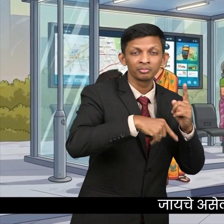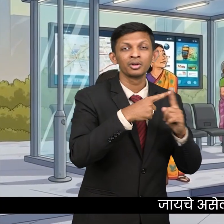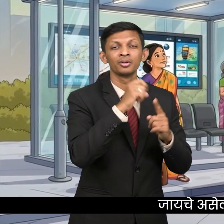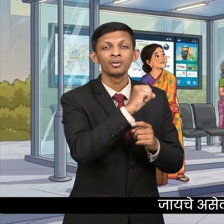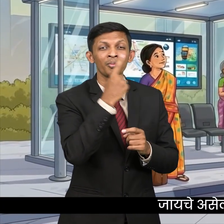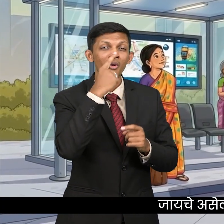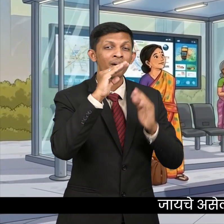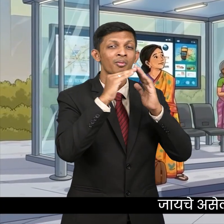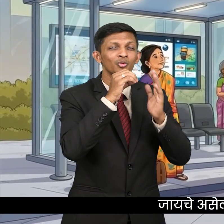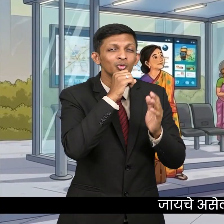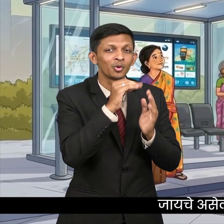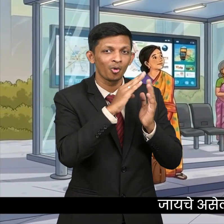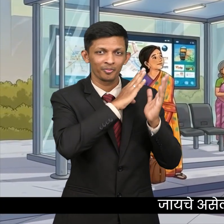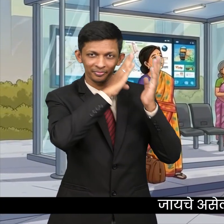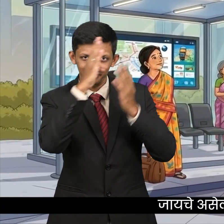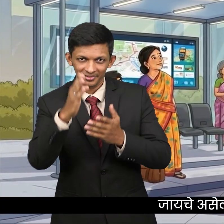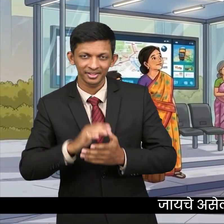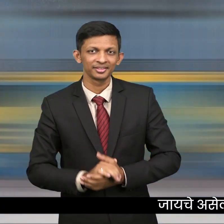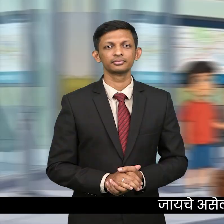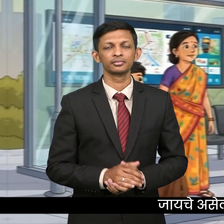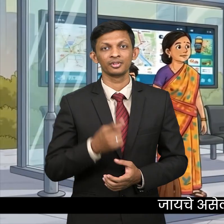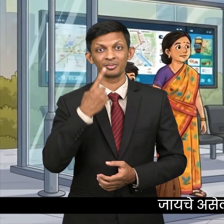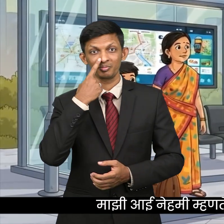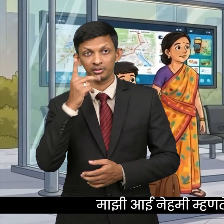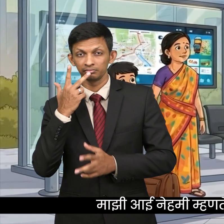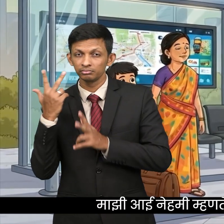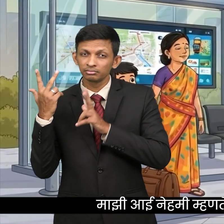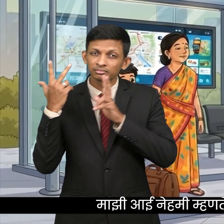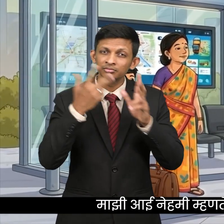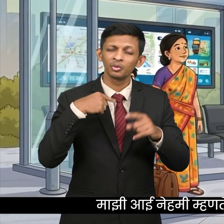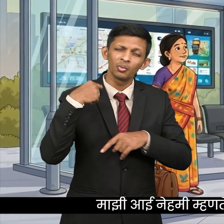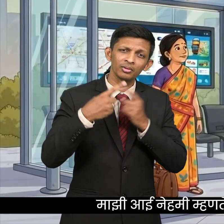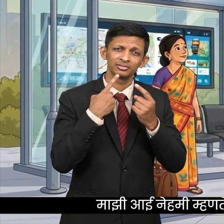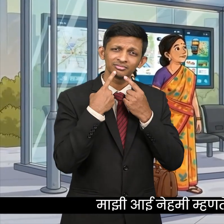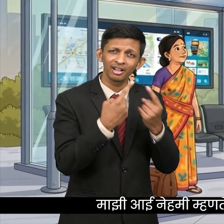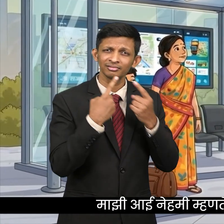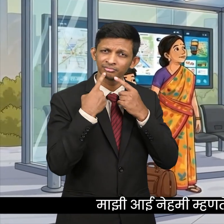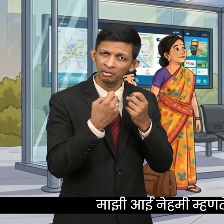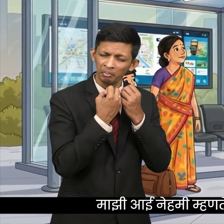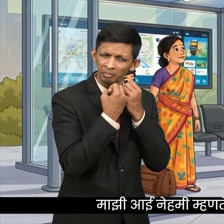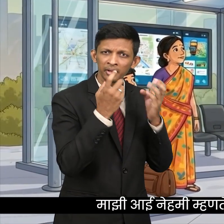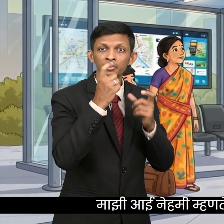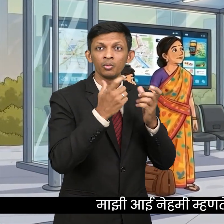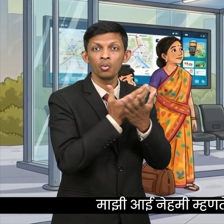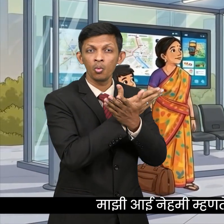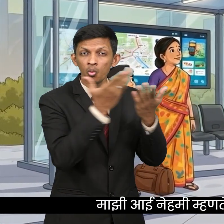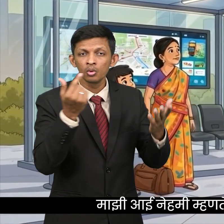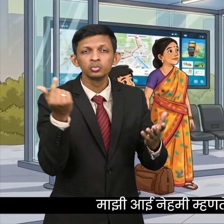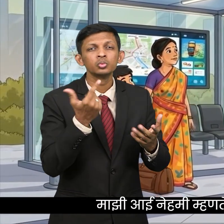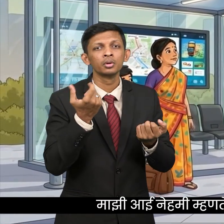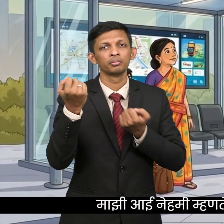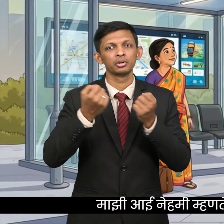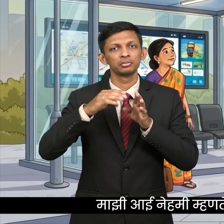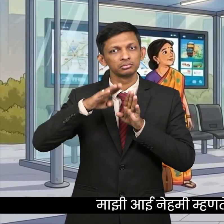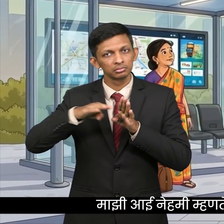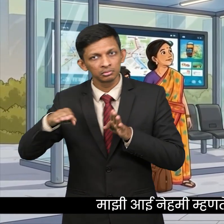तेव्हा आम्ही येथून बसमध्ये चढतो. माझी आई नेहमी म्हणते की बरेच लोक